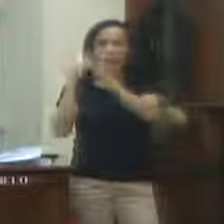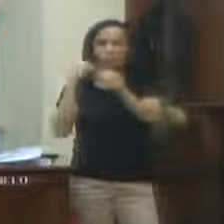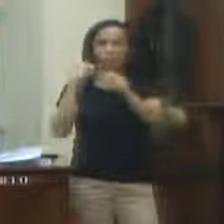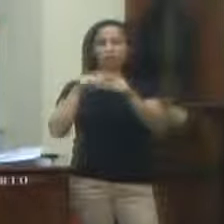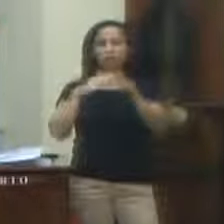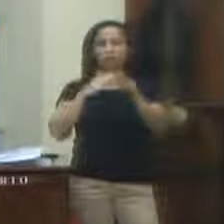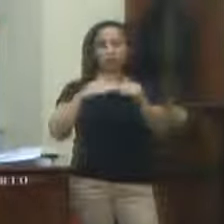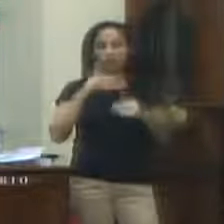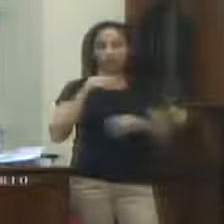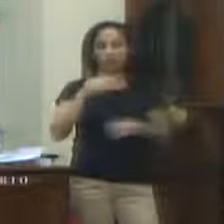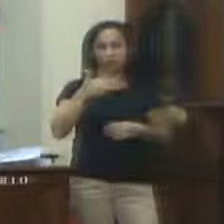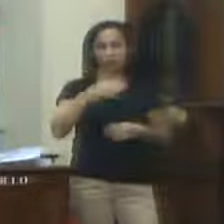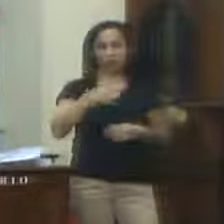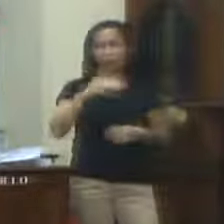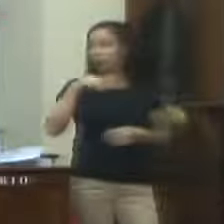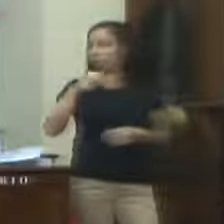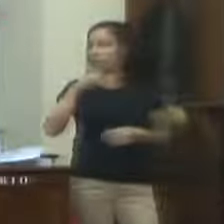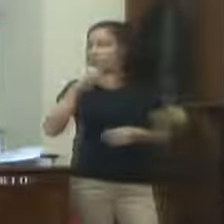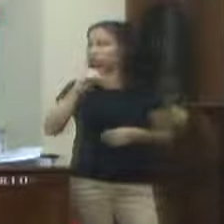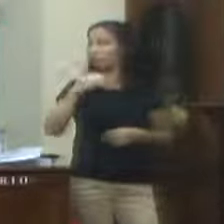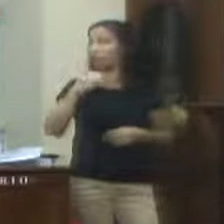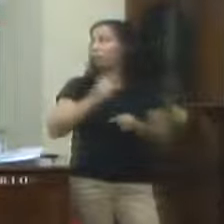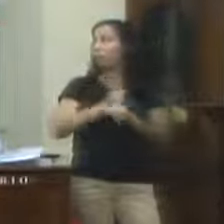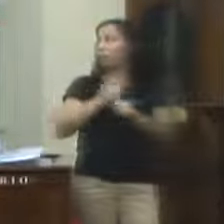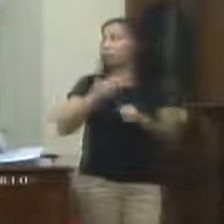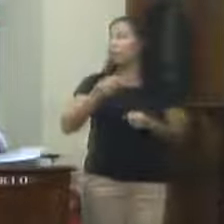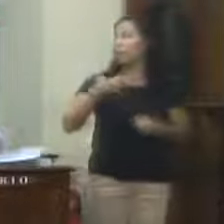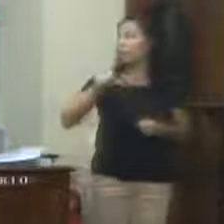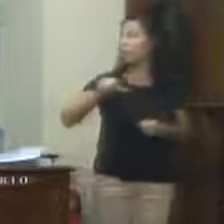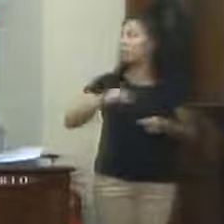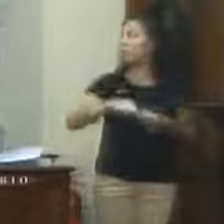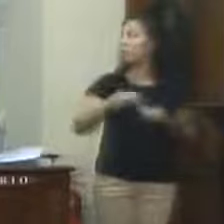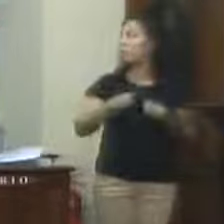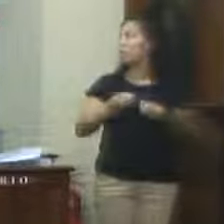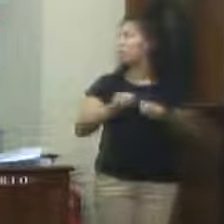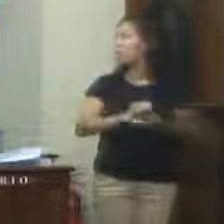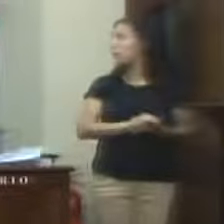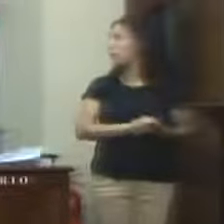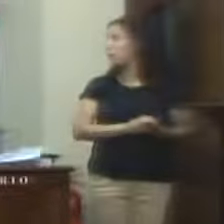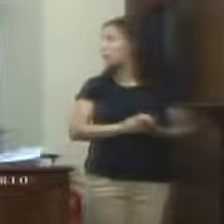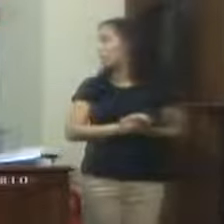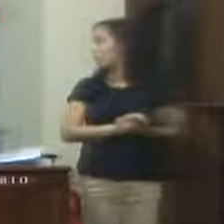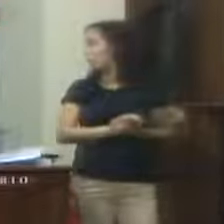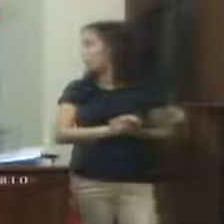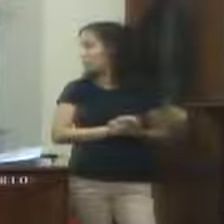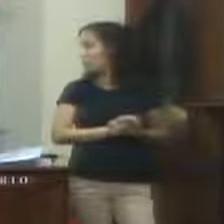sessões, 14 de março de 2019, vereadora Michele Cabral.